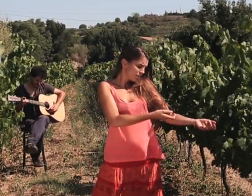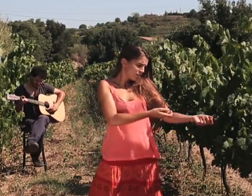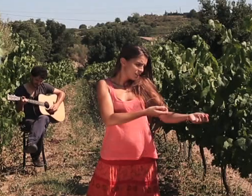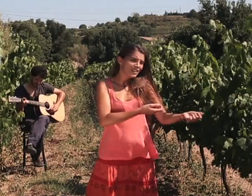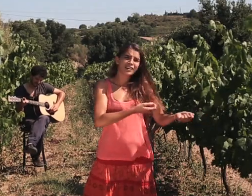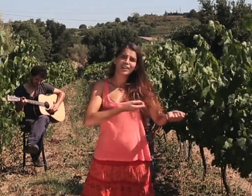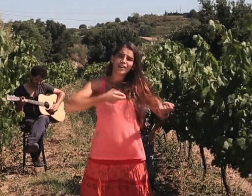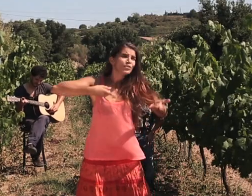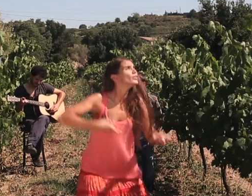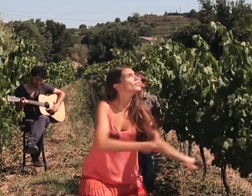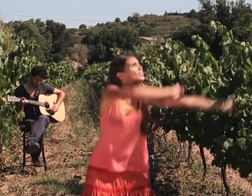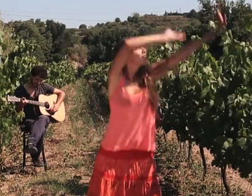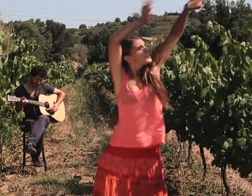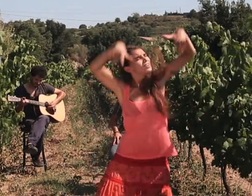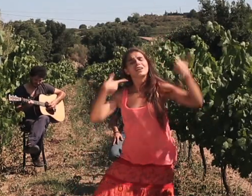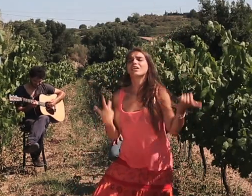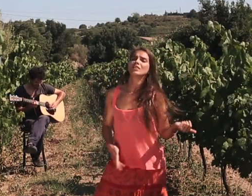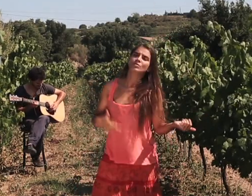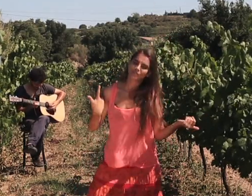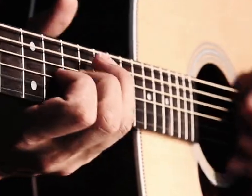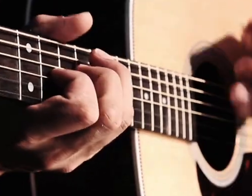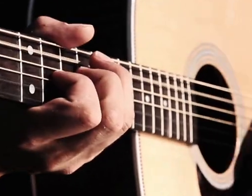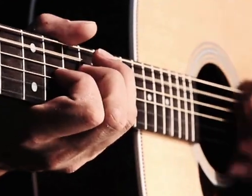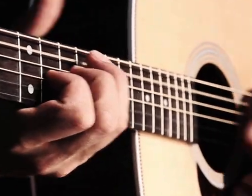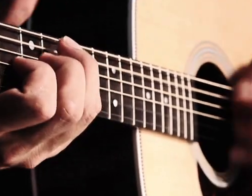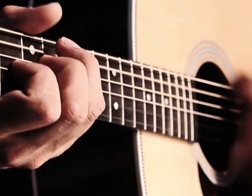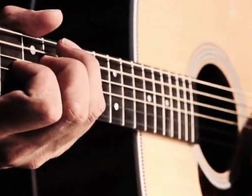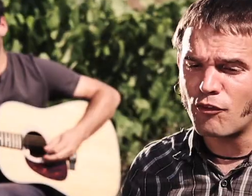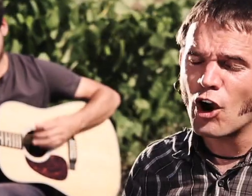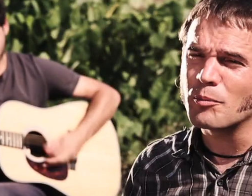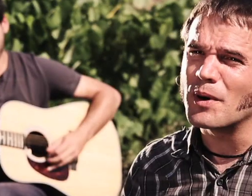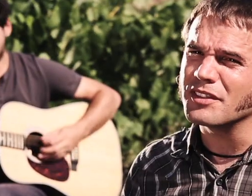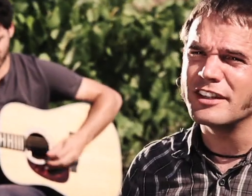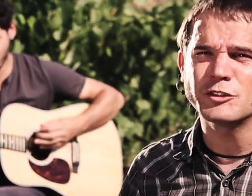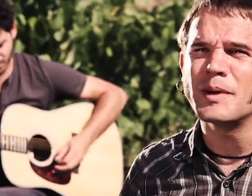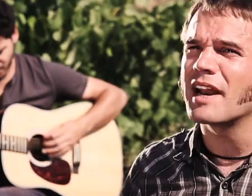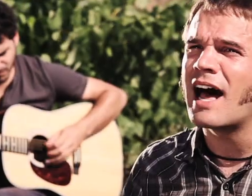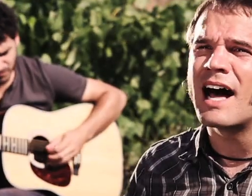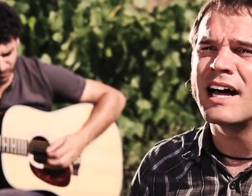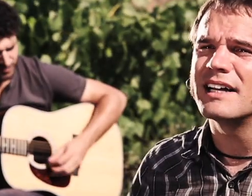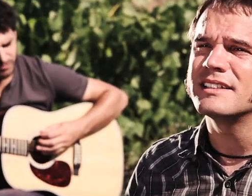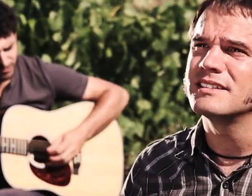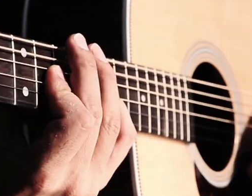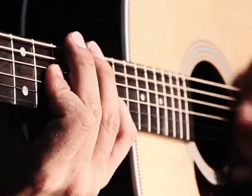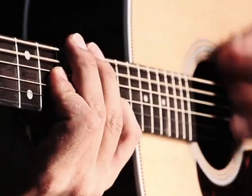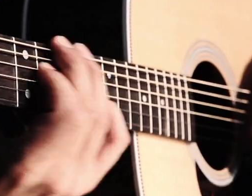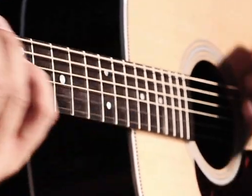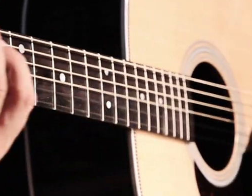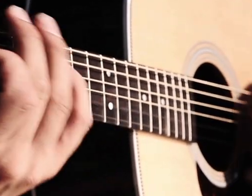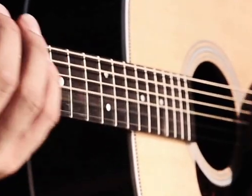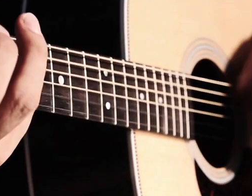foc, foc per disparar, foc per disparar.